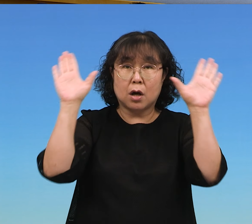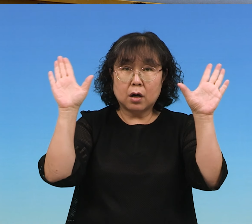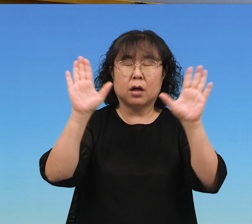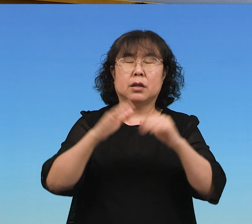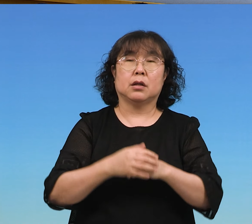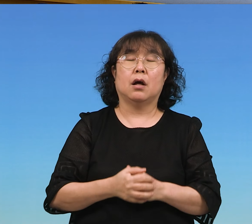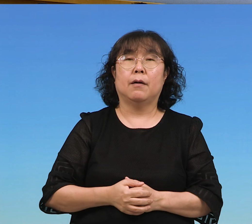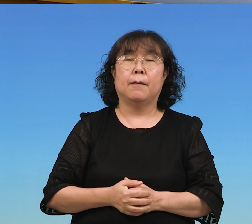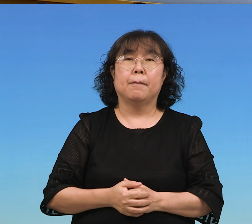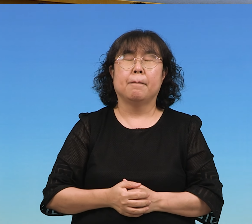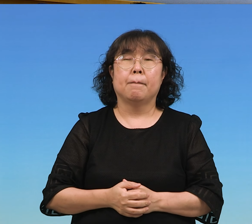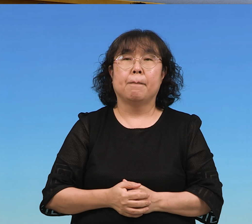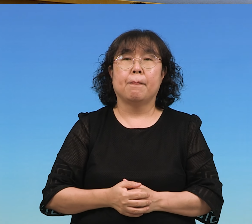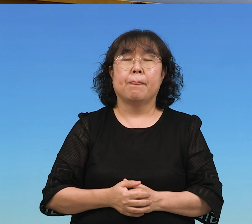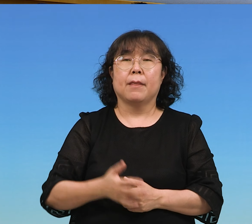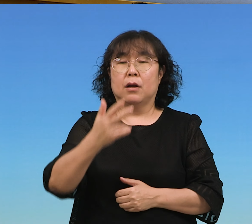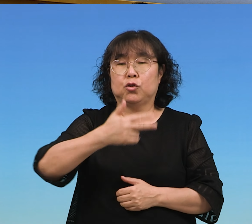내 눈을 열어서